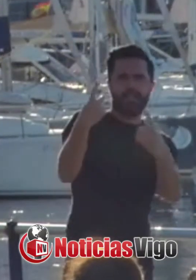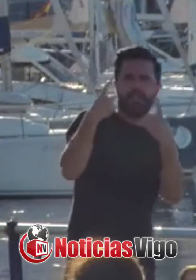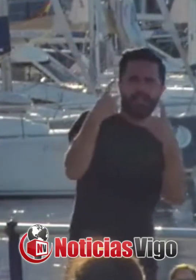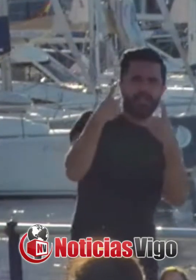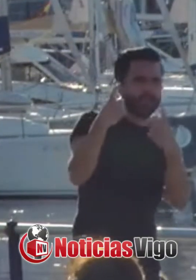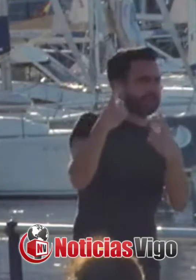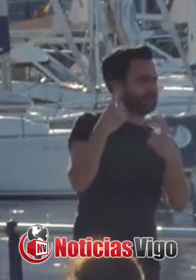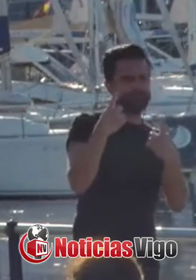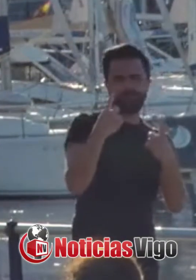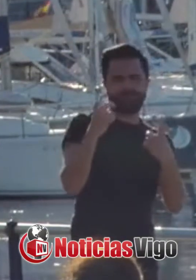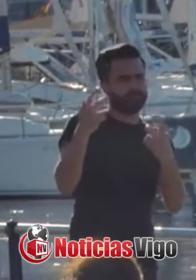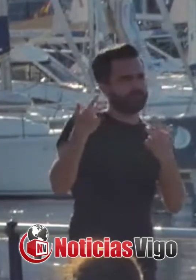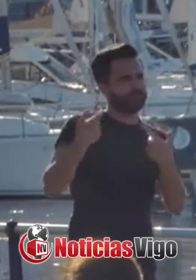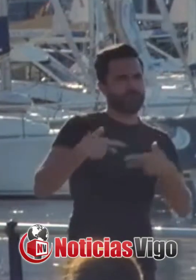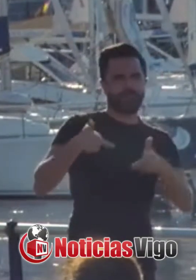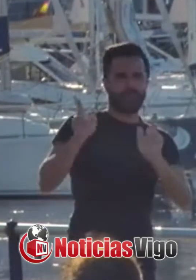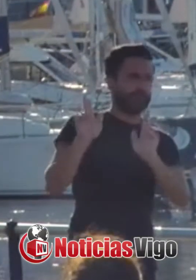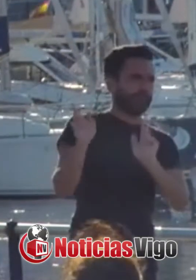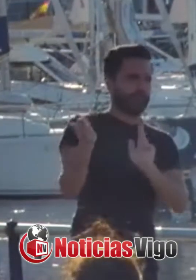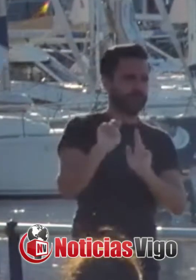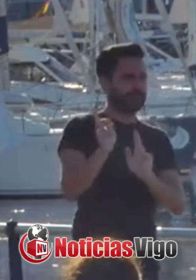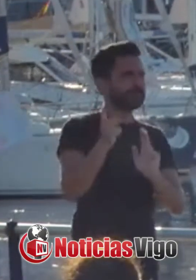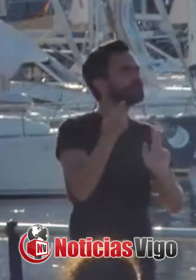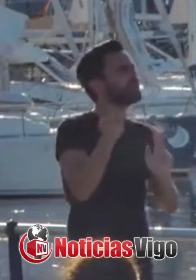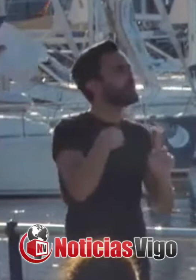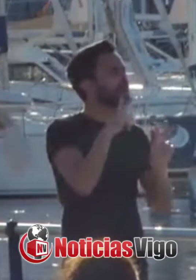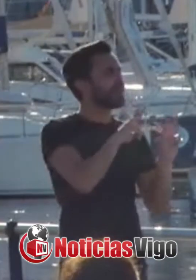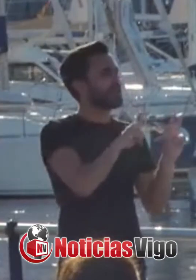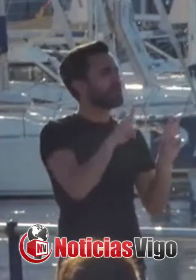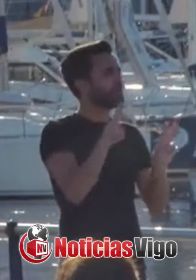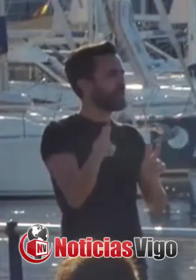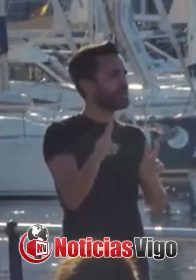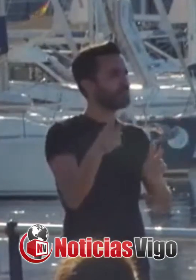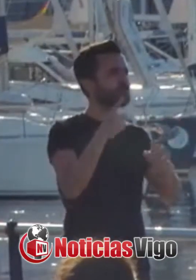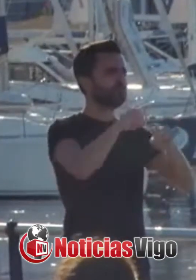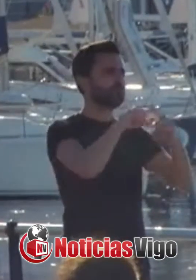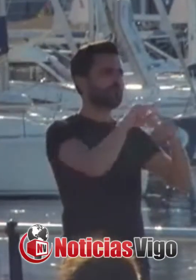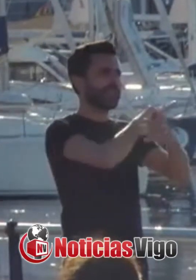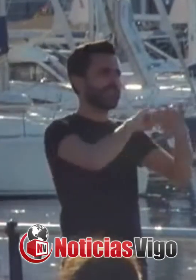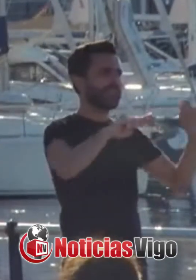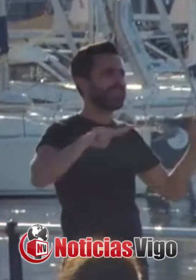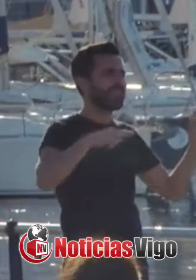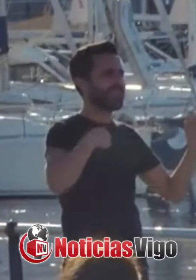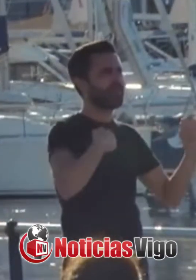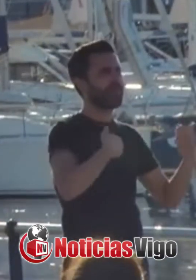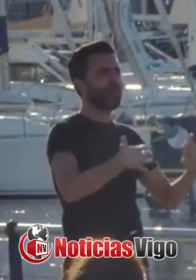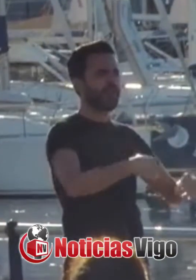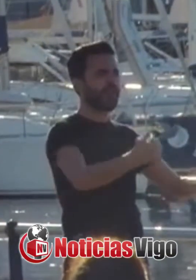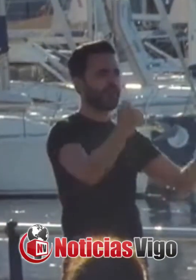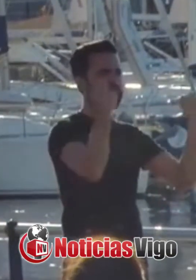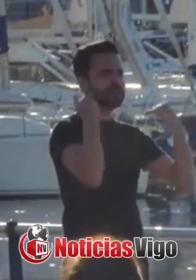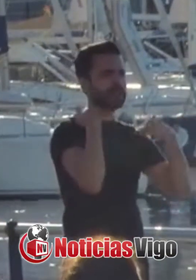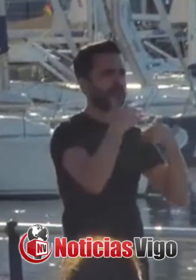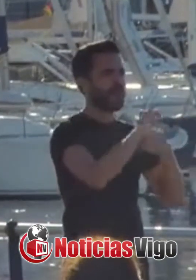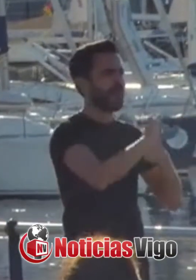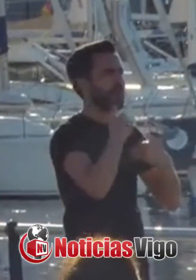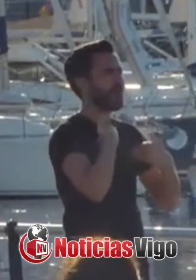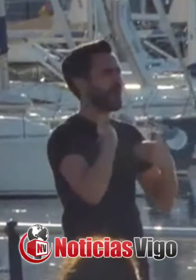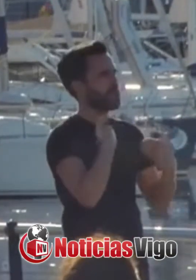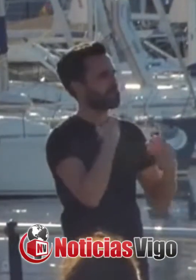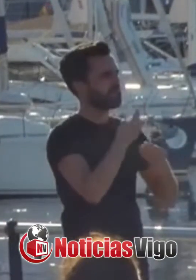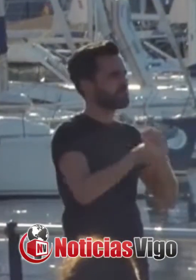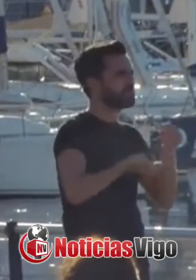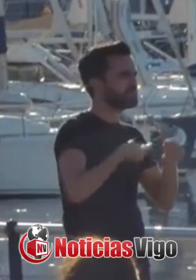E moito menos cando estamos vendo agora que a Xunta ten as competencias, a improvisación,